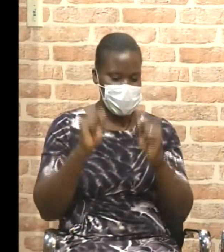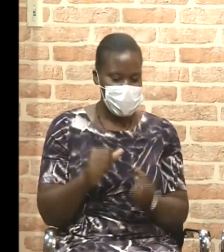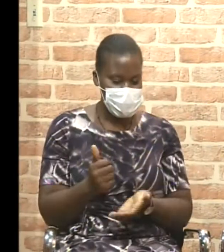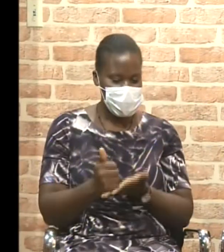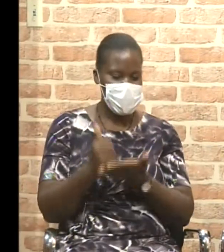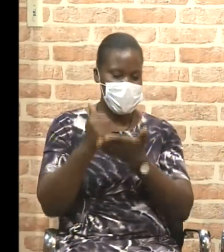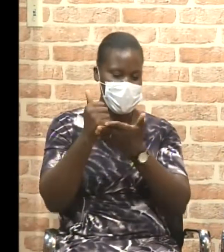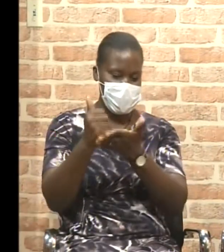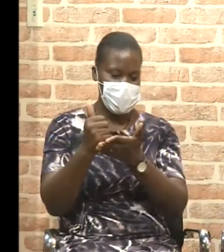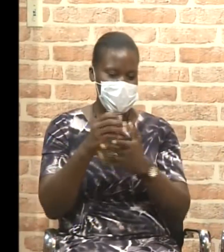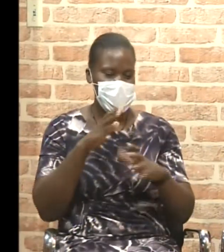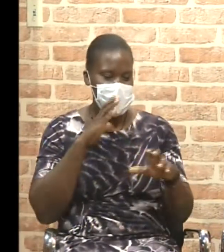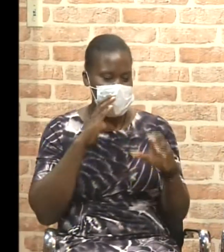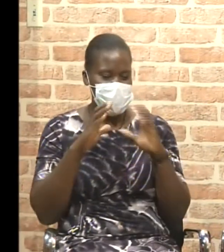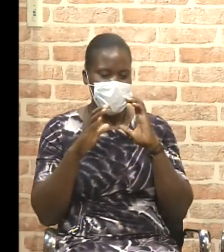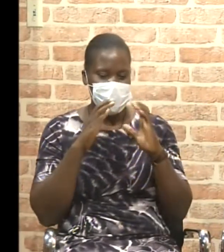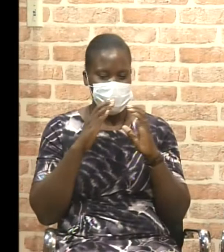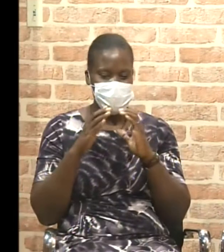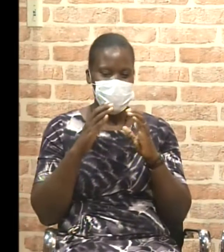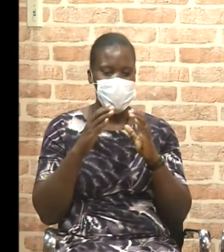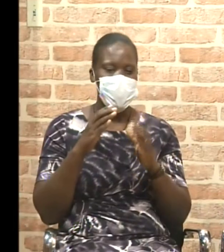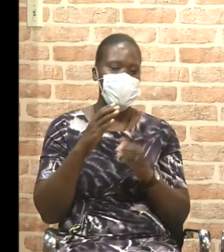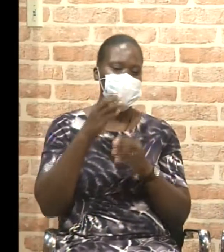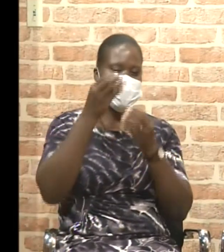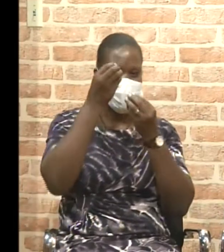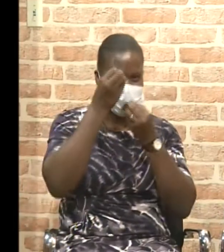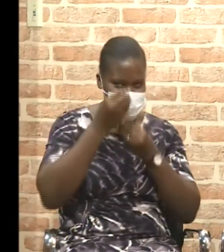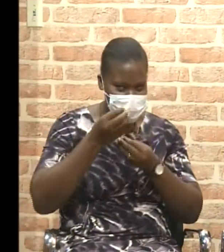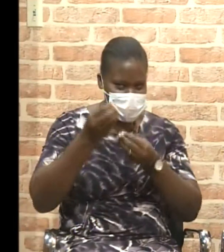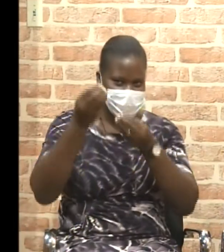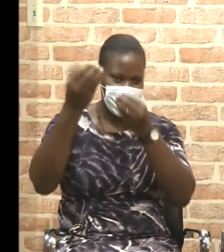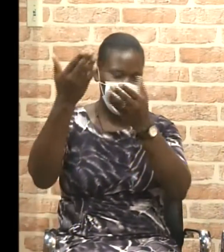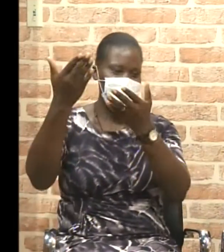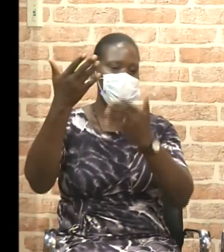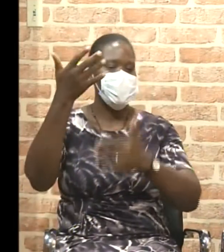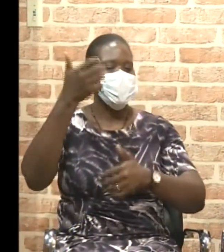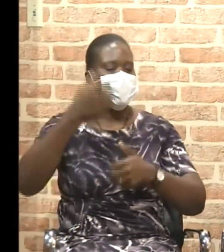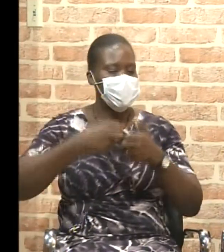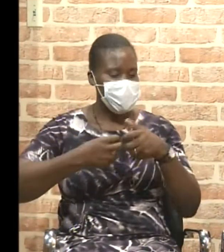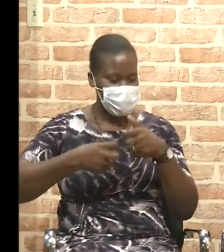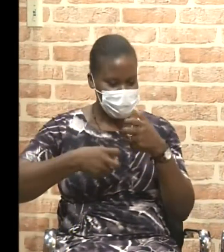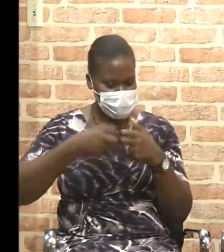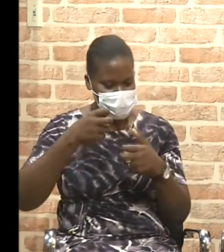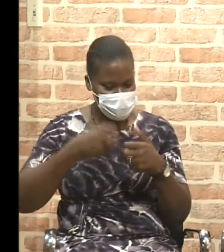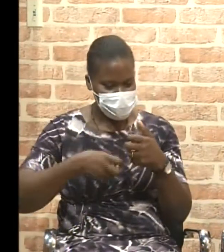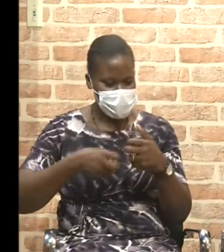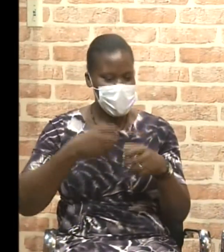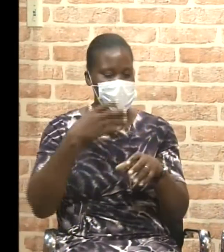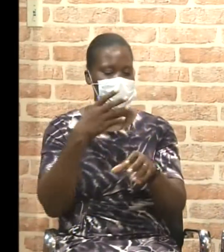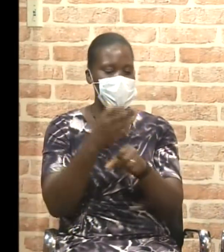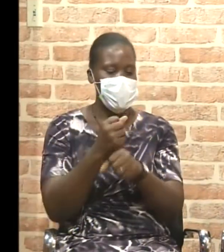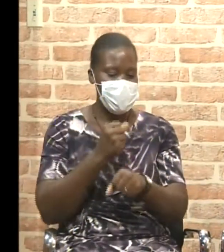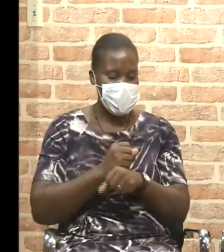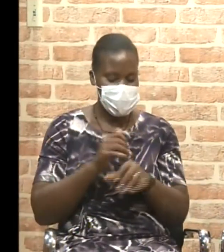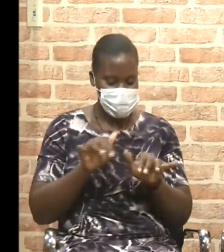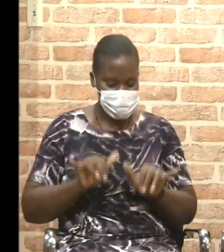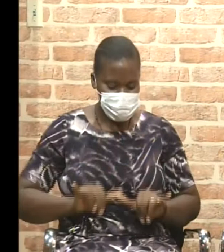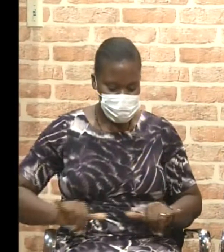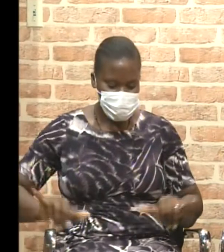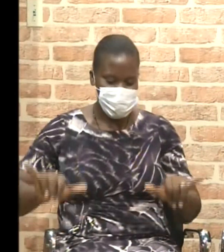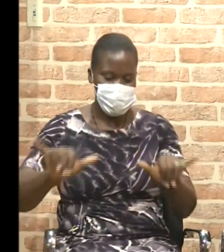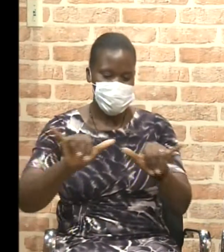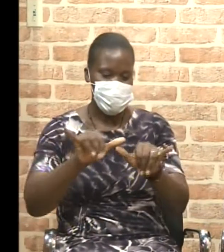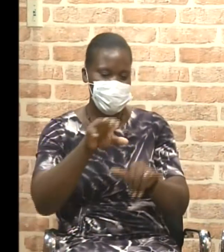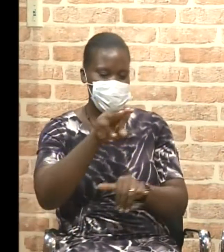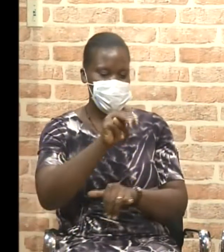de communication pour passer information au lit difficile. Automatiquement, il prend mesure, le ministère de la Santé publique dit